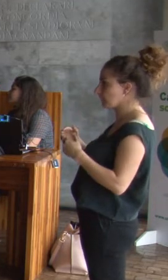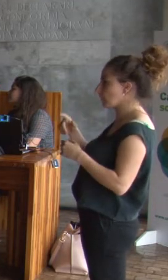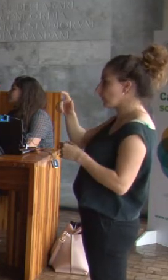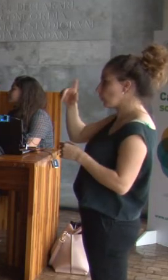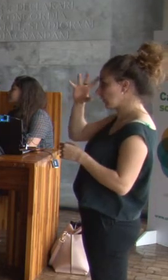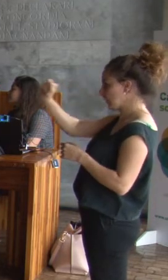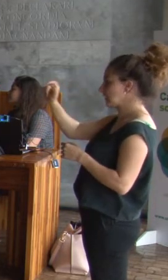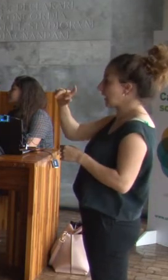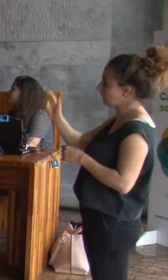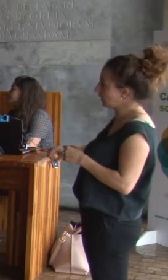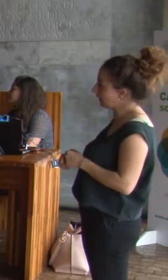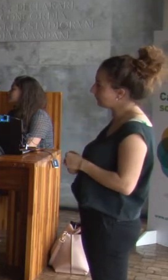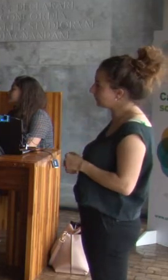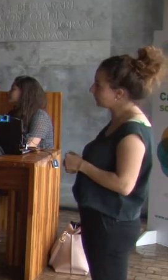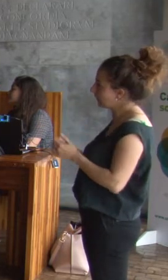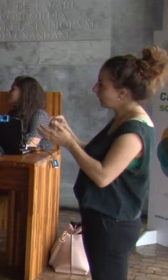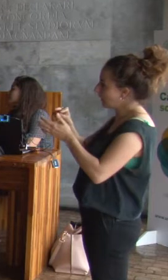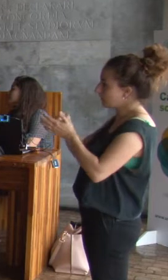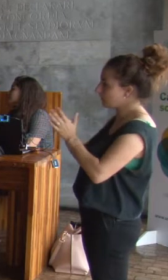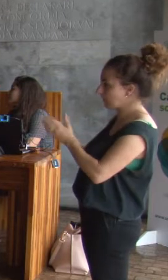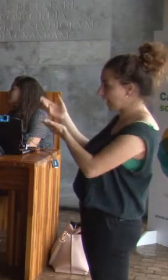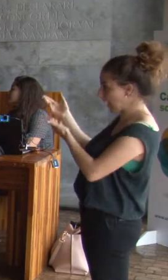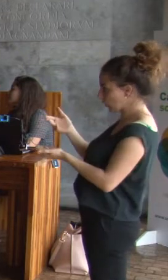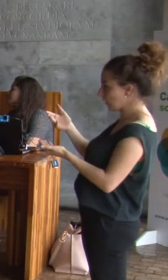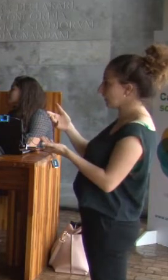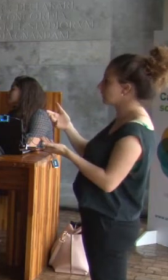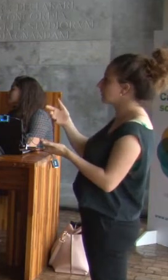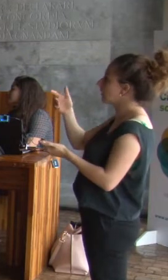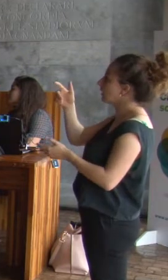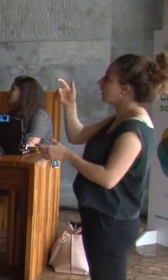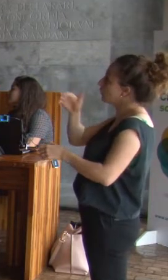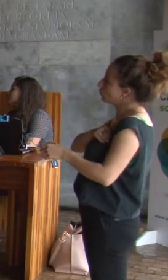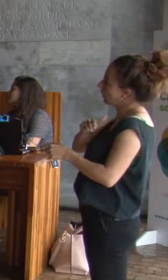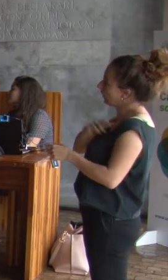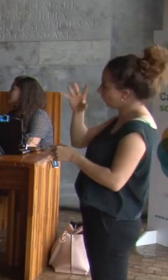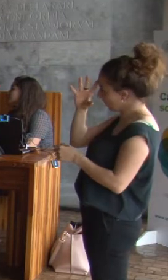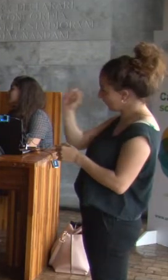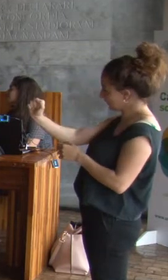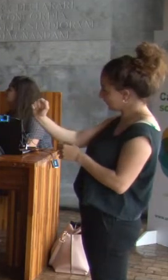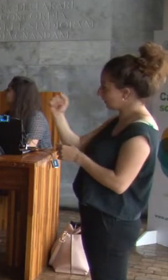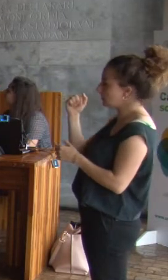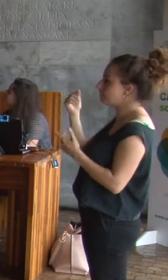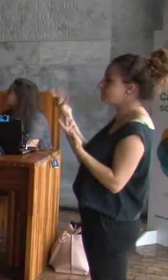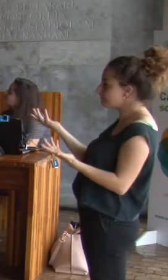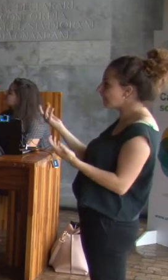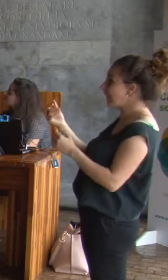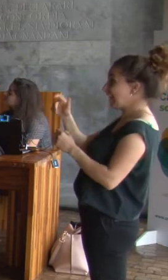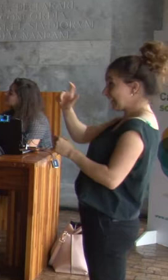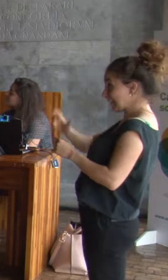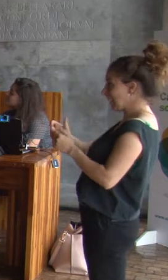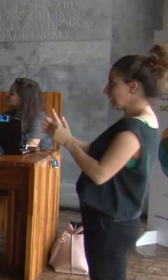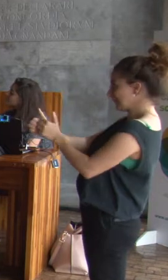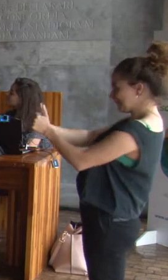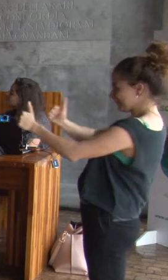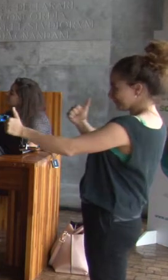italiane. Il problema dell'accoglienza di questi studenti nell'università vede l'Italia in notevole ritardo rispetto